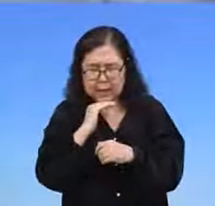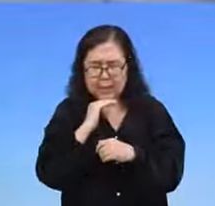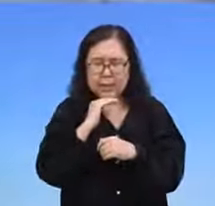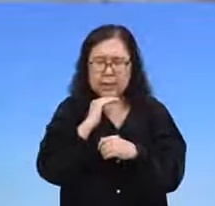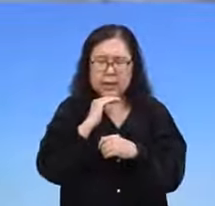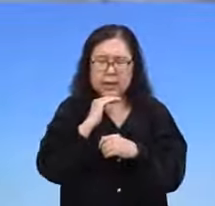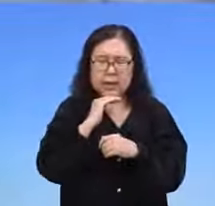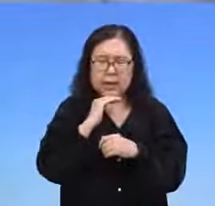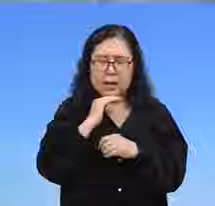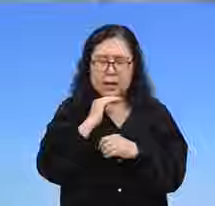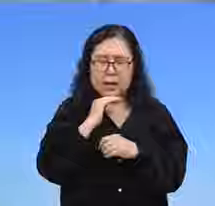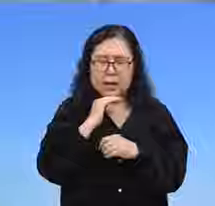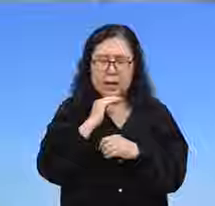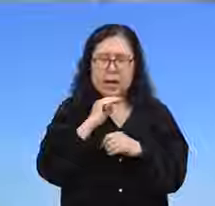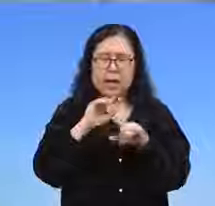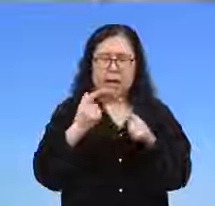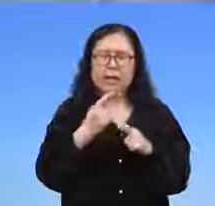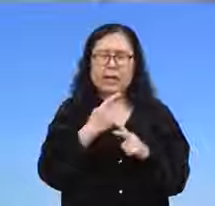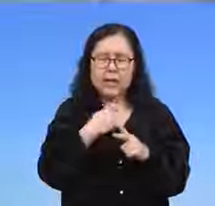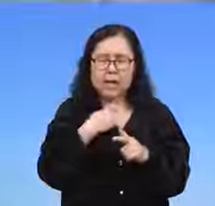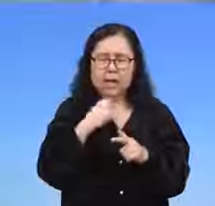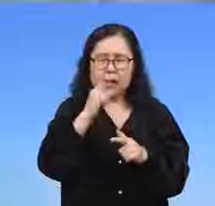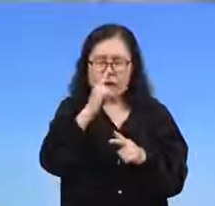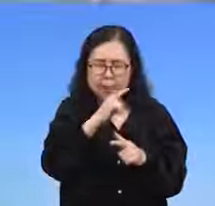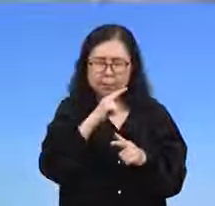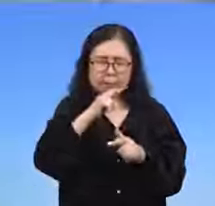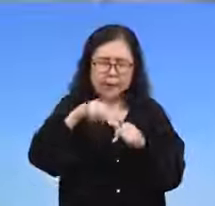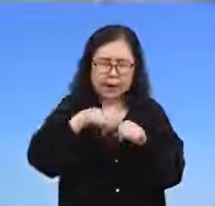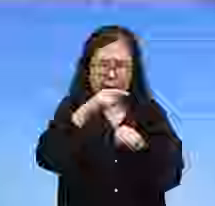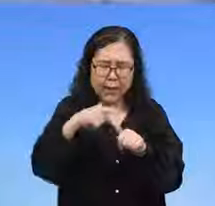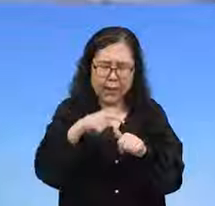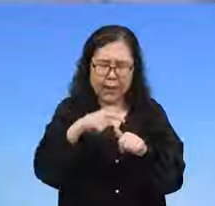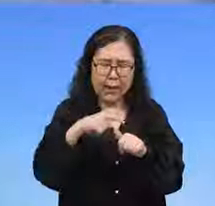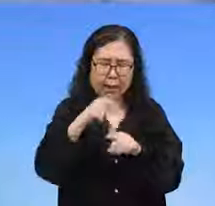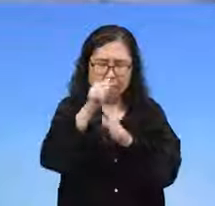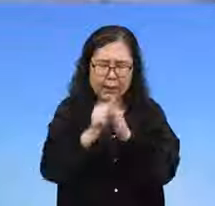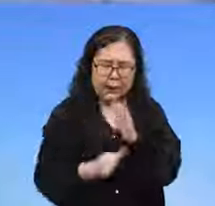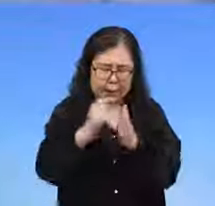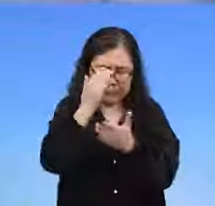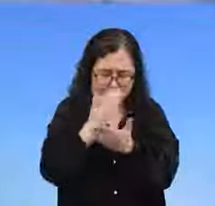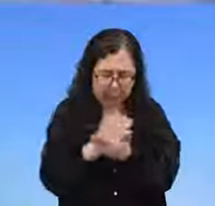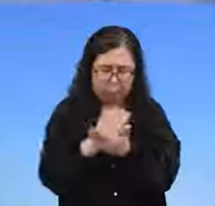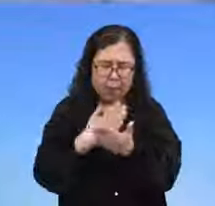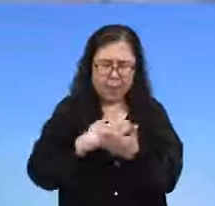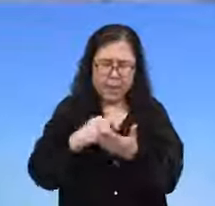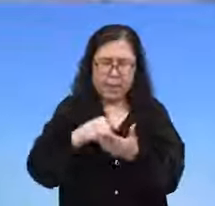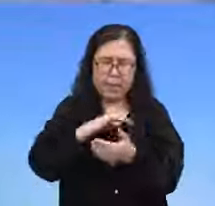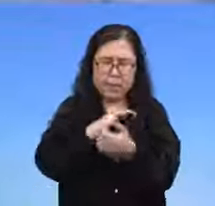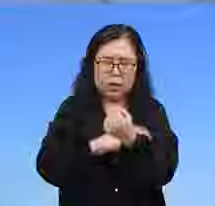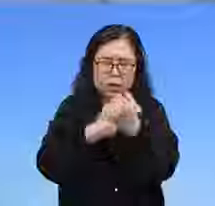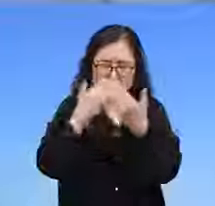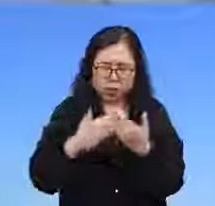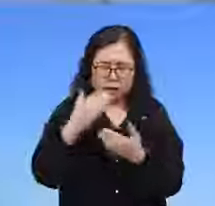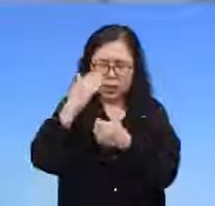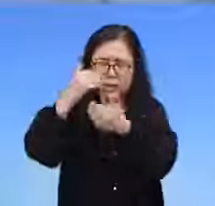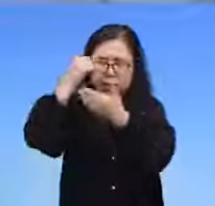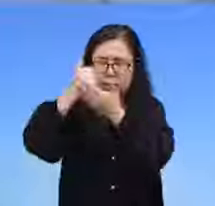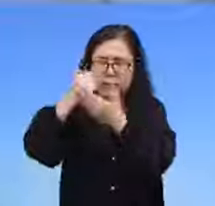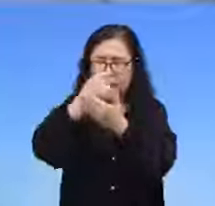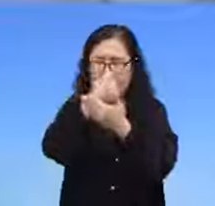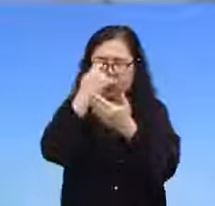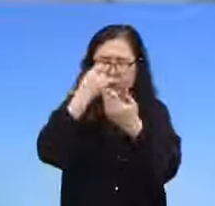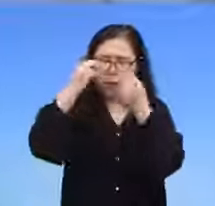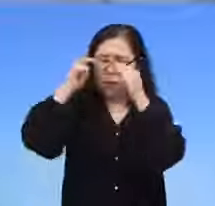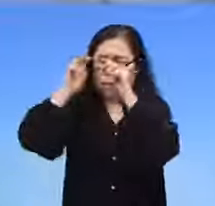함몰되지 아니하고 이제 내 시선이 내게 능력 주시는 그분에게로 시선이 옮겨질 때